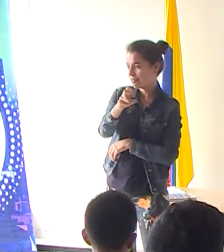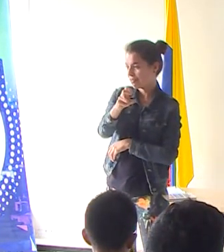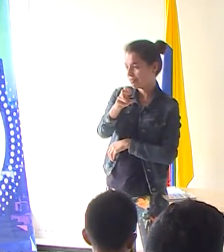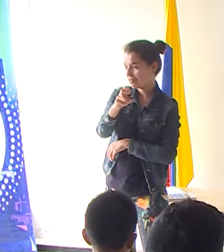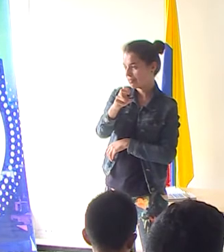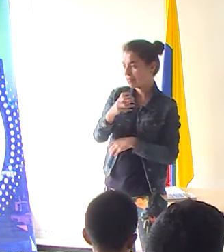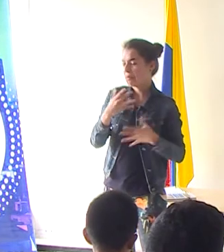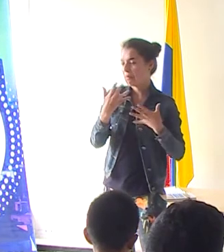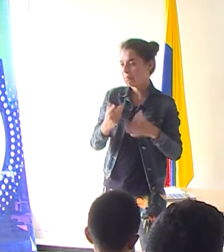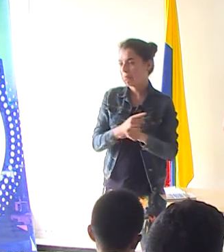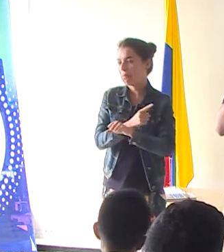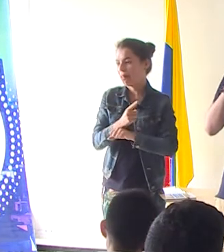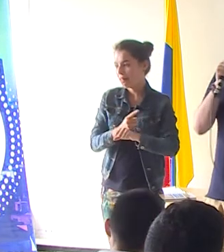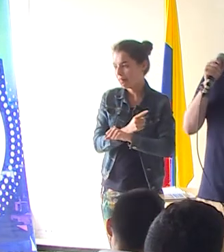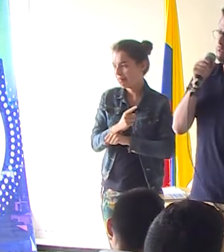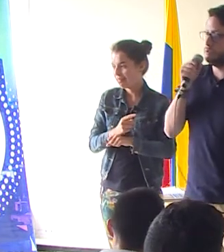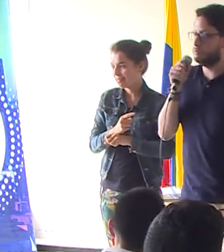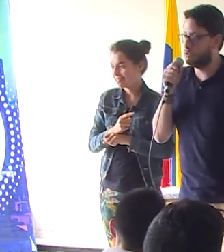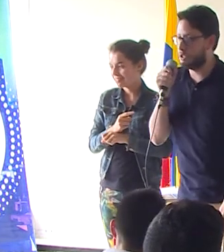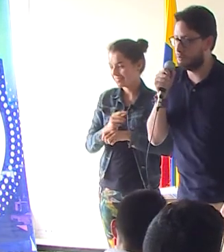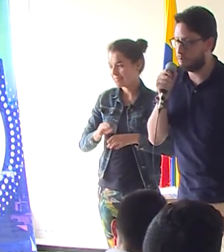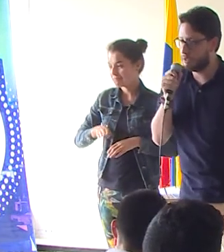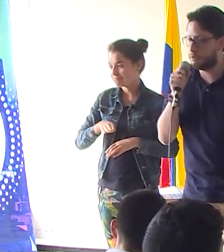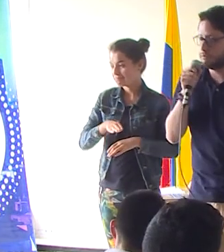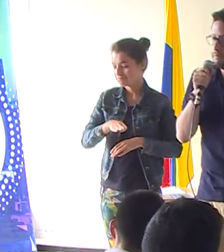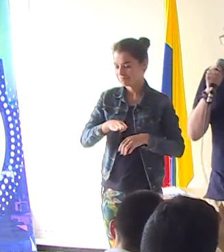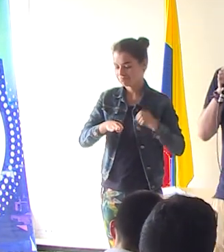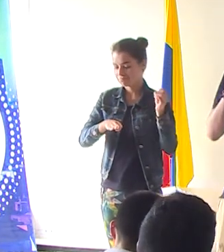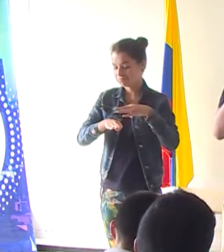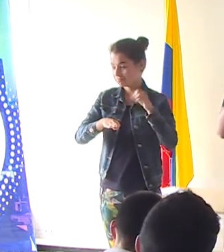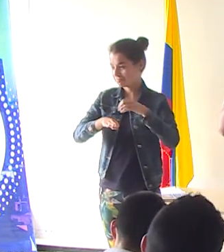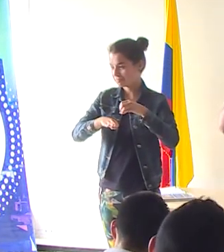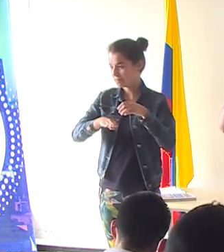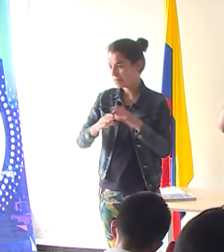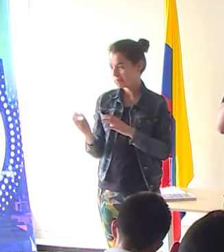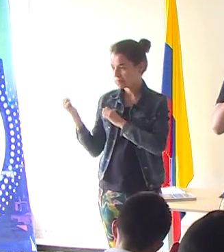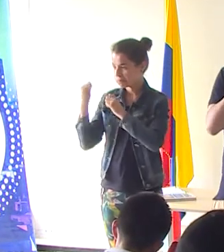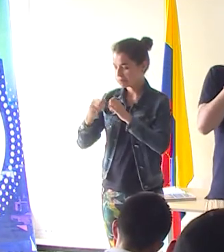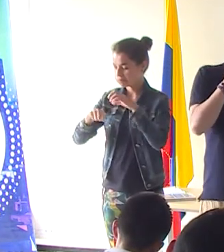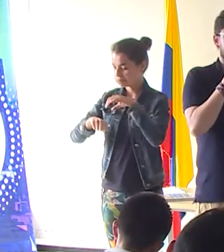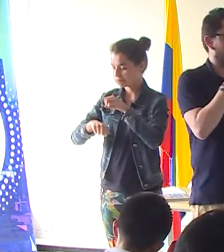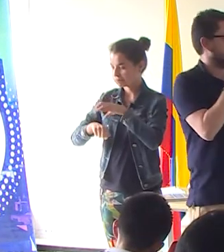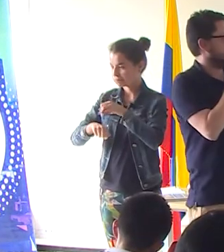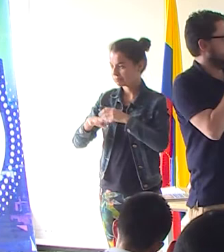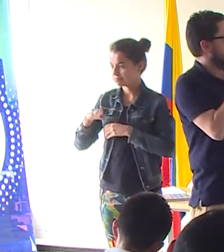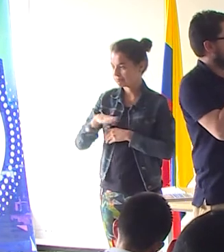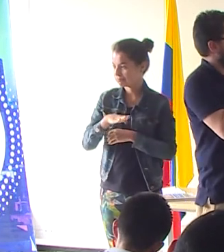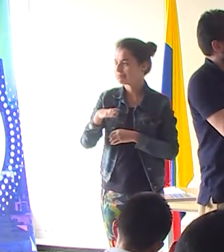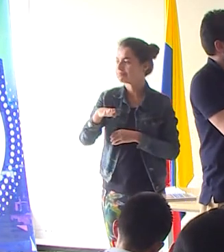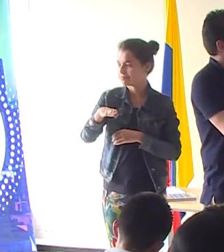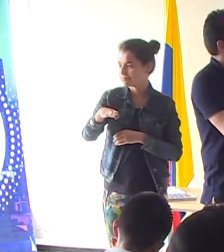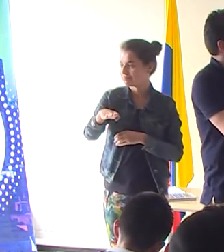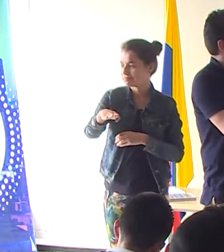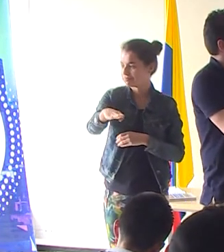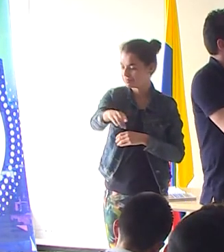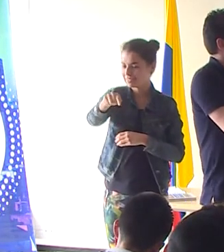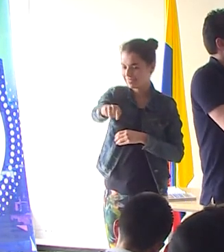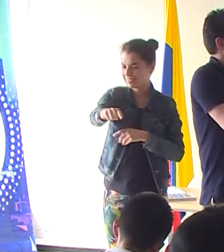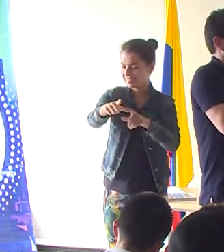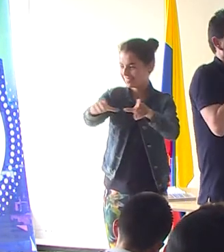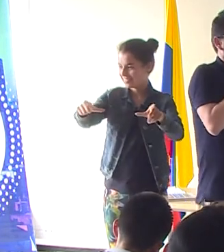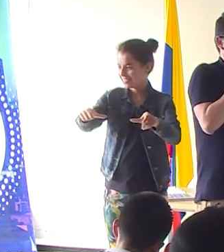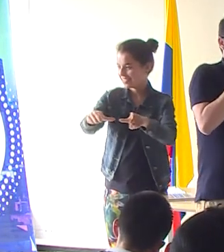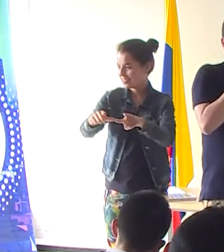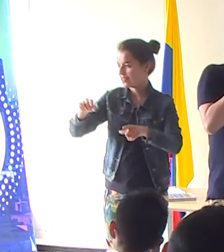al botadero al relleno pues el escándalo es muchísimo mayor bien distinto de los habitantes del